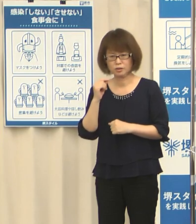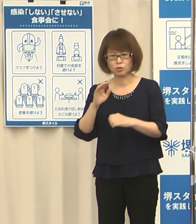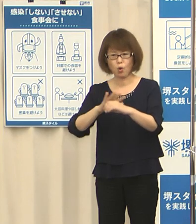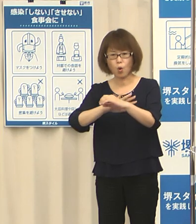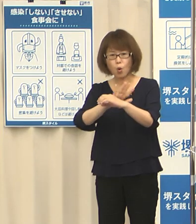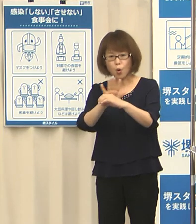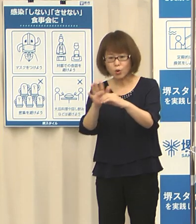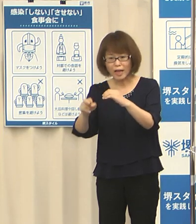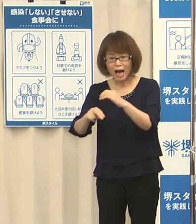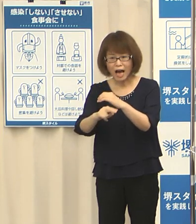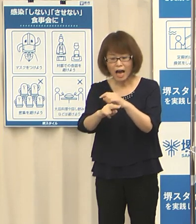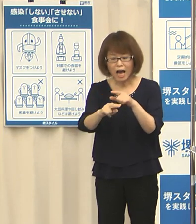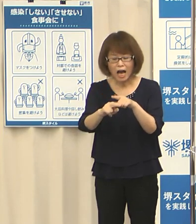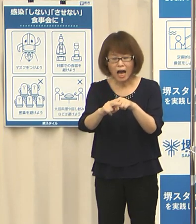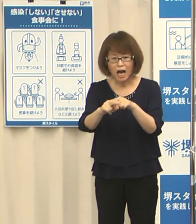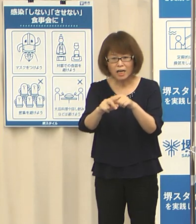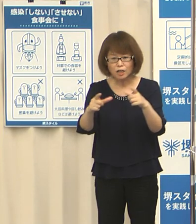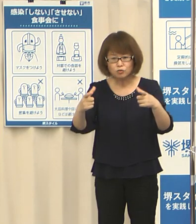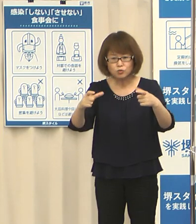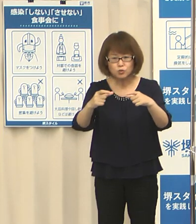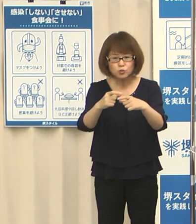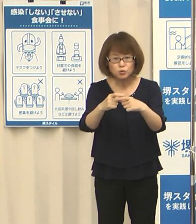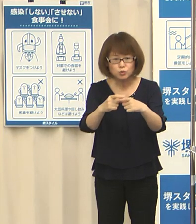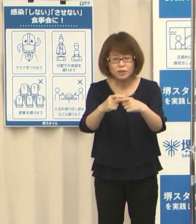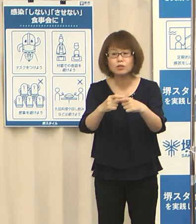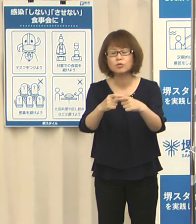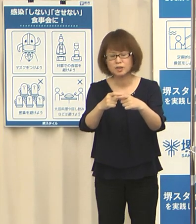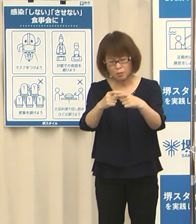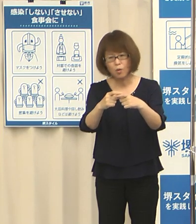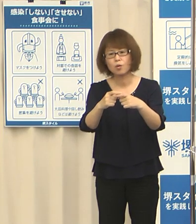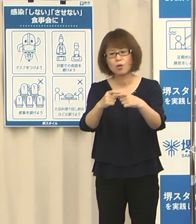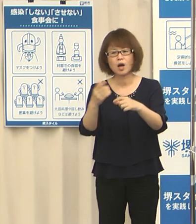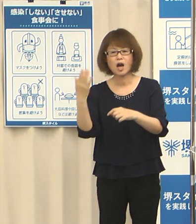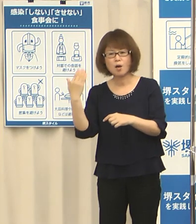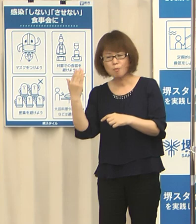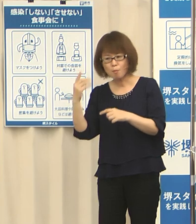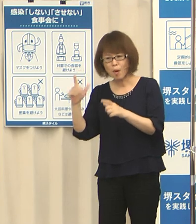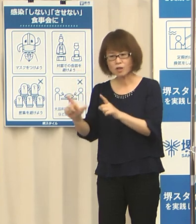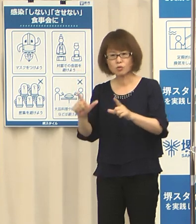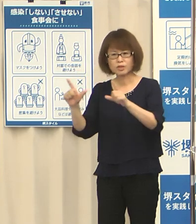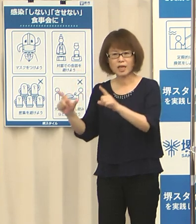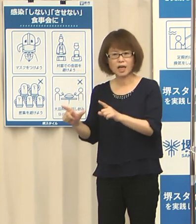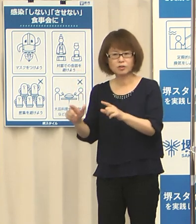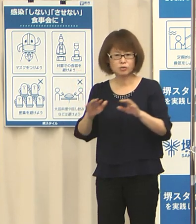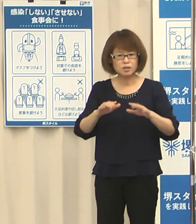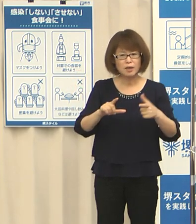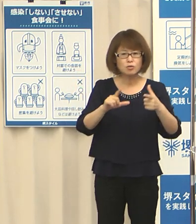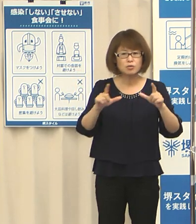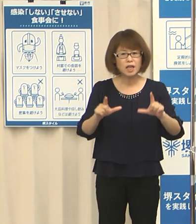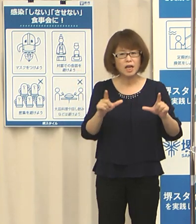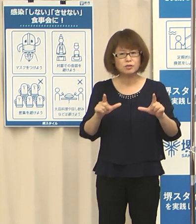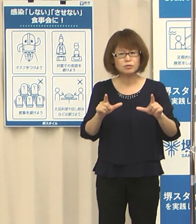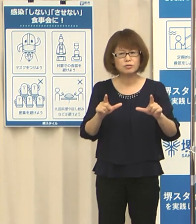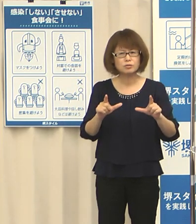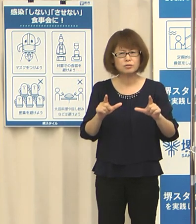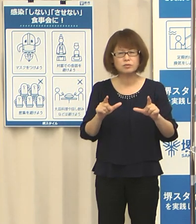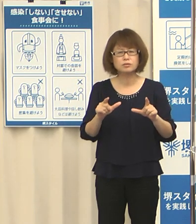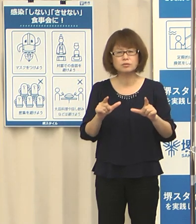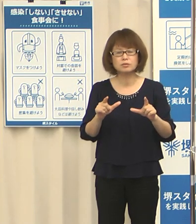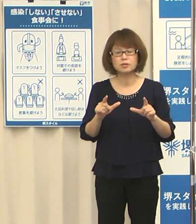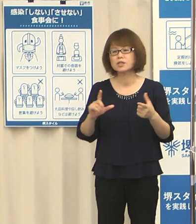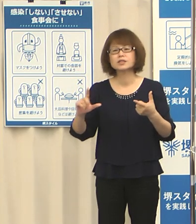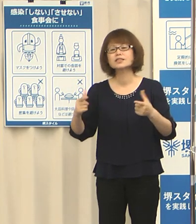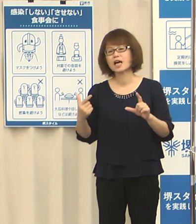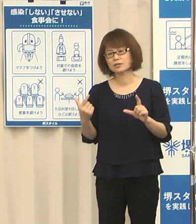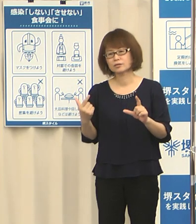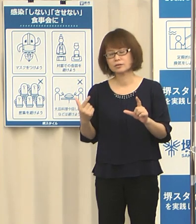ね、落ち着いたとしても社会の在り方というのは今までと少し変わってですね、コロナが発生する前の日常社